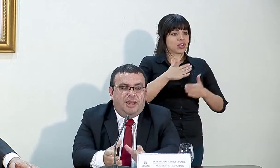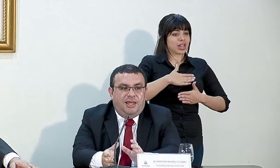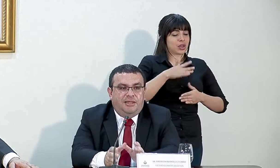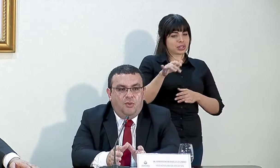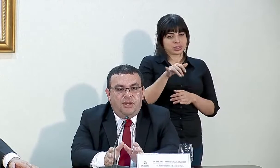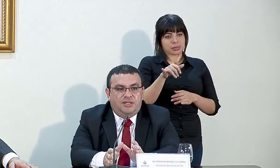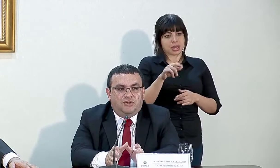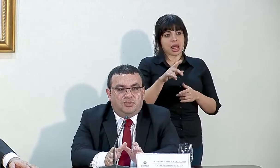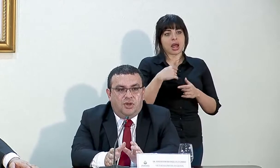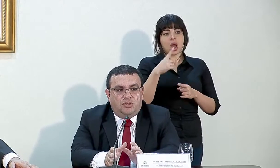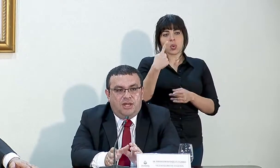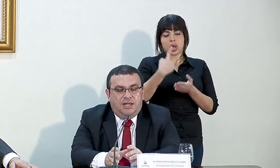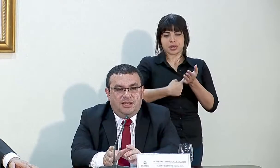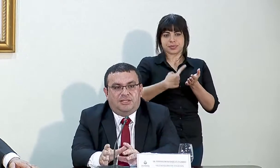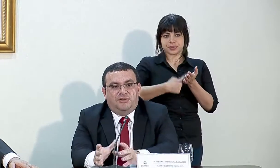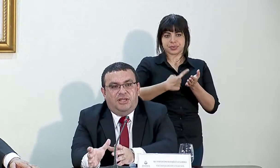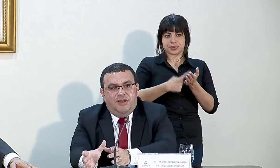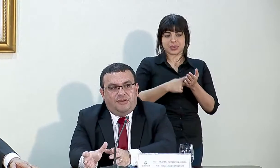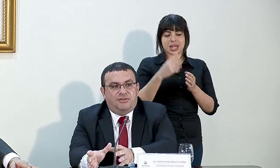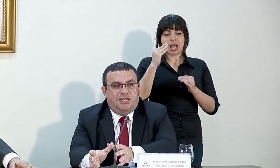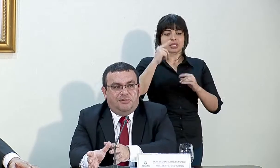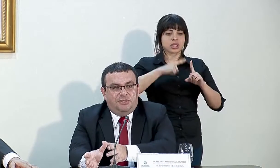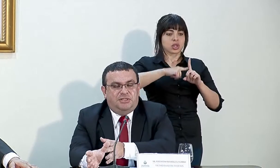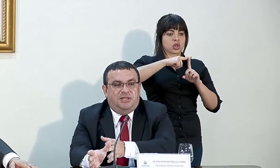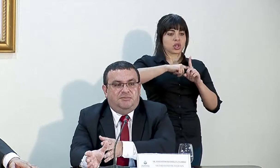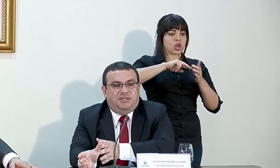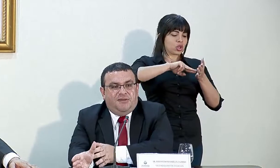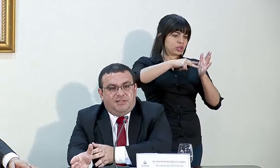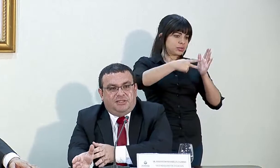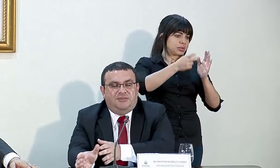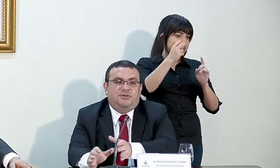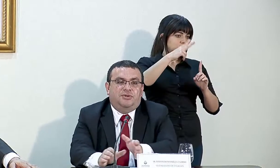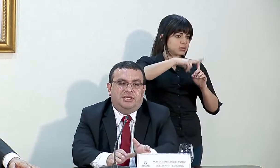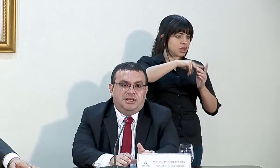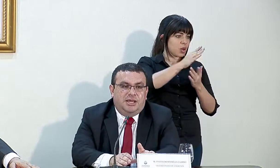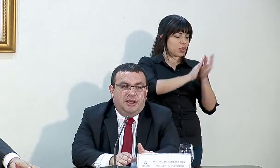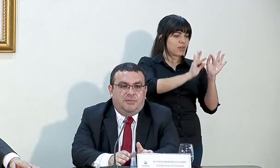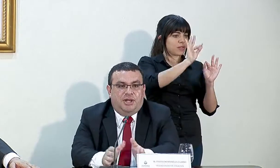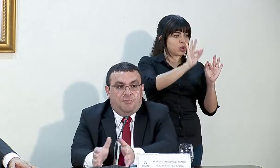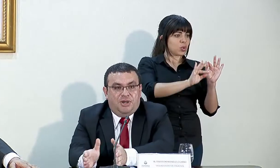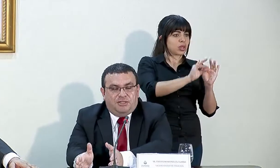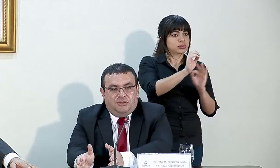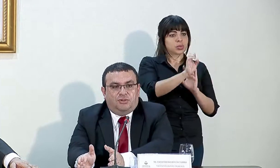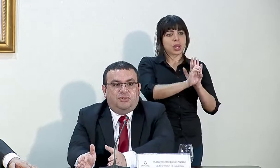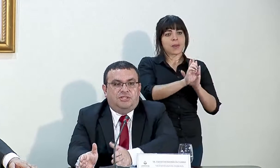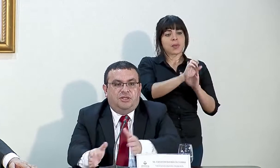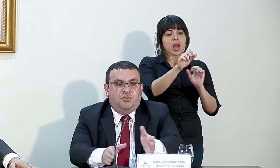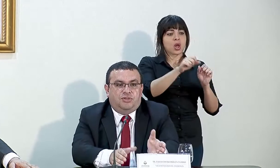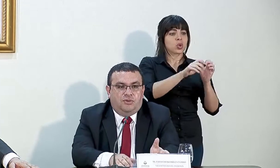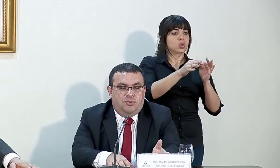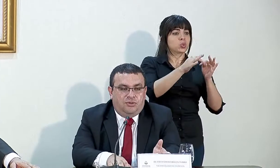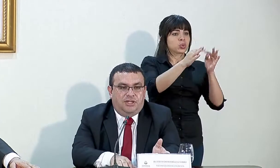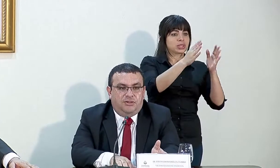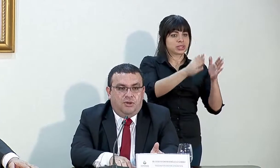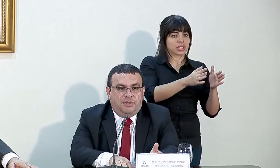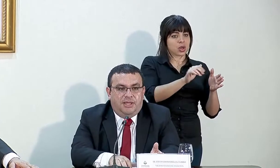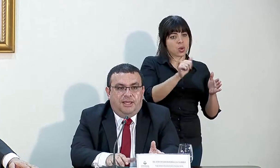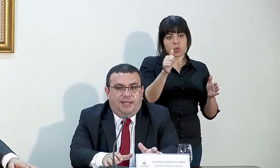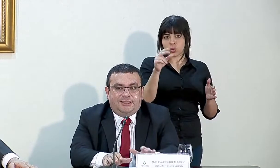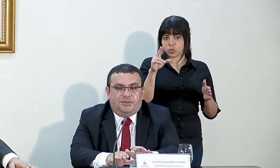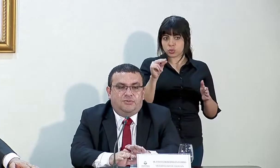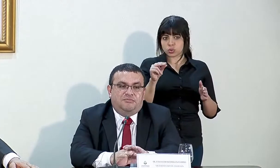Bueno, ahí hubo una discusión de hasta dónde llegaba el concepto, si se limitaba a ciertas figuras, por ejemplo, el sector turístico o otras